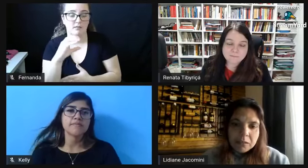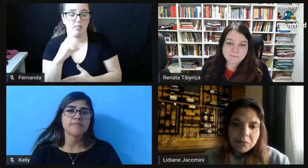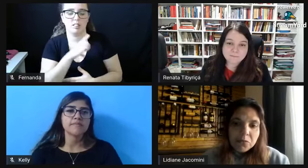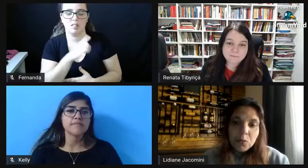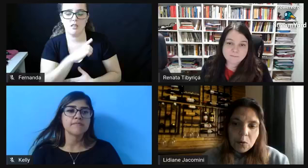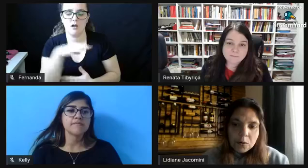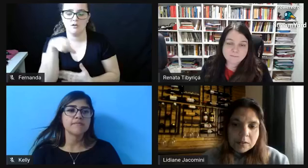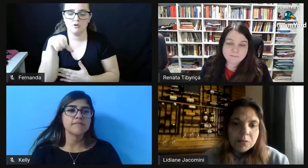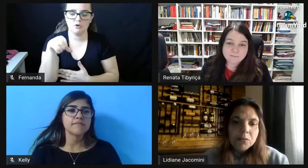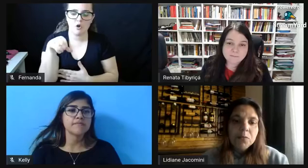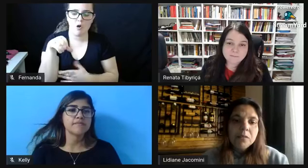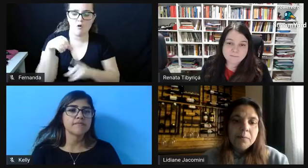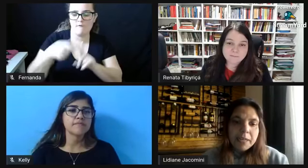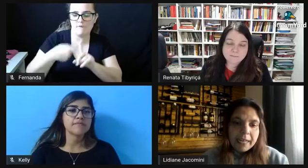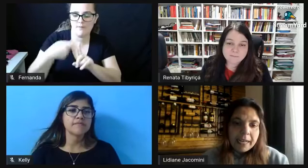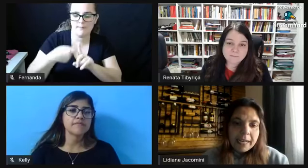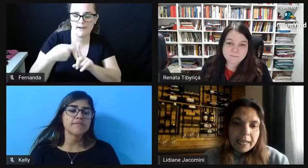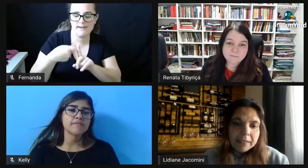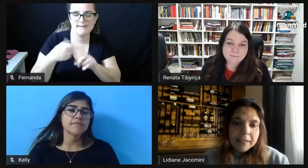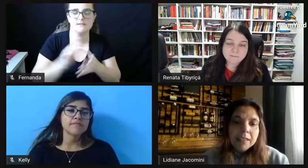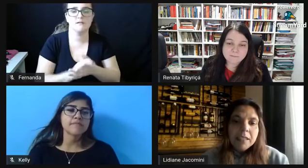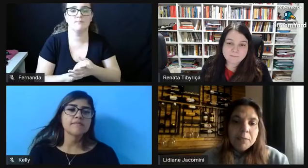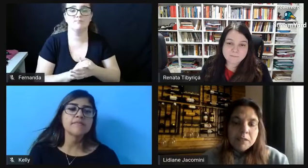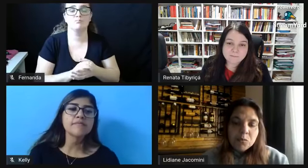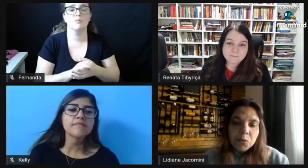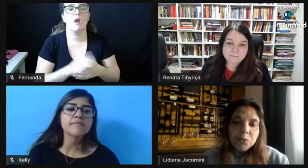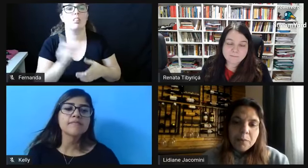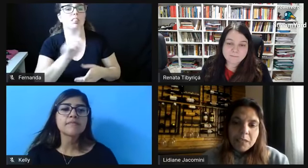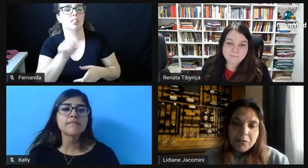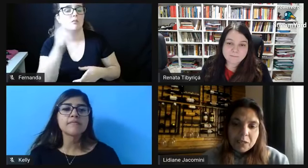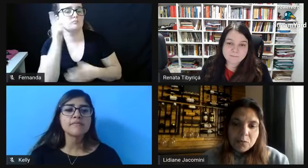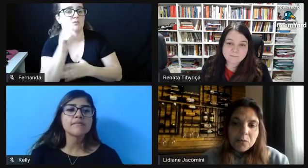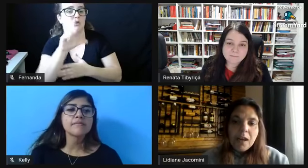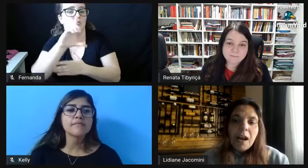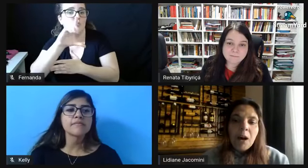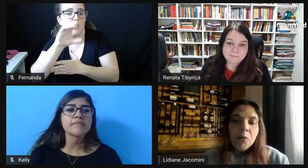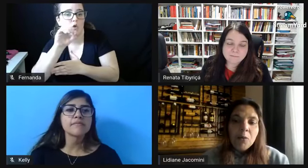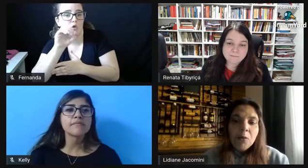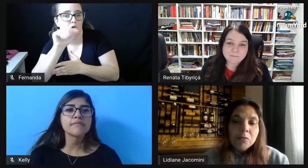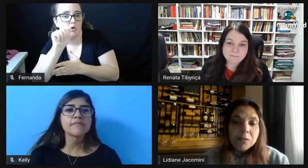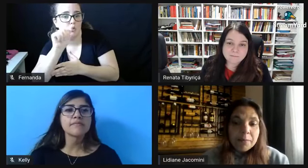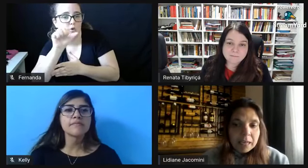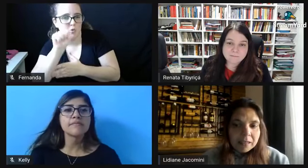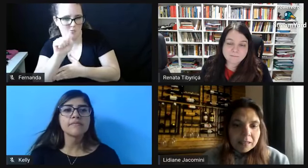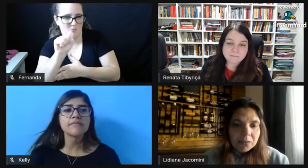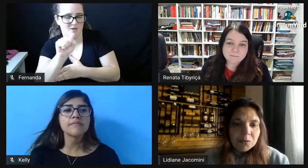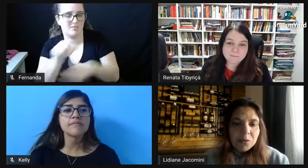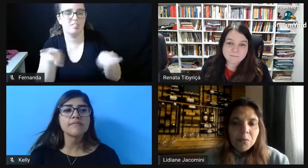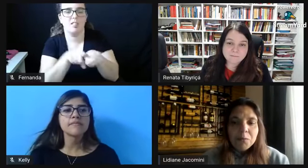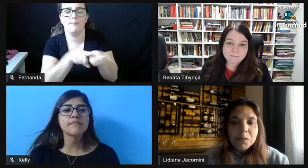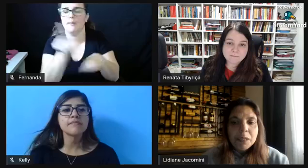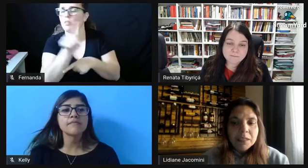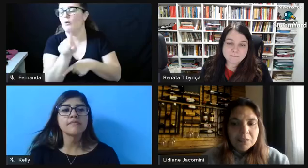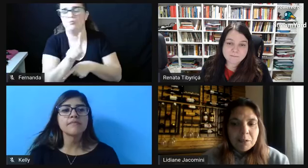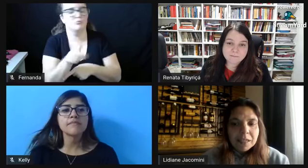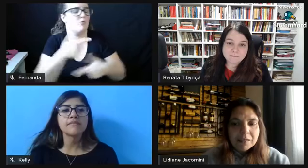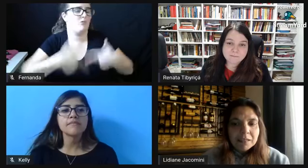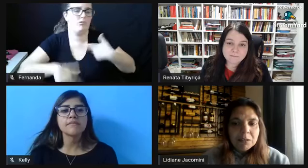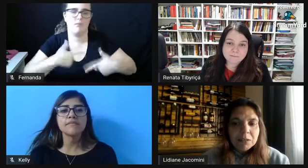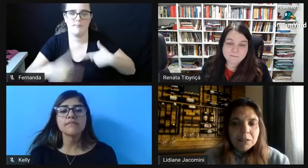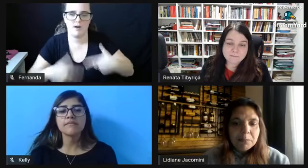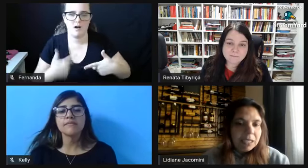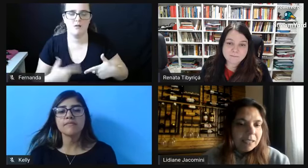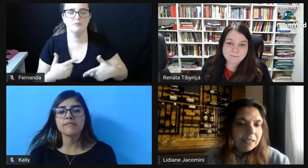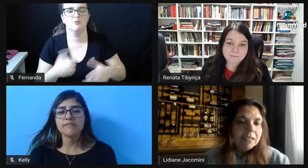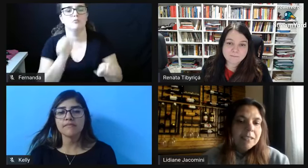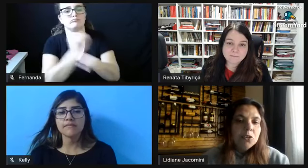consegui o benefício do LOAS. Eu estou desempregada e preciso muito do benefício. Há 11 meses eu estou esperando a